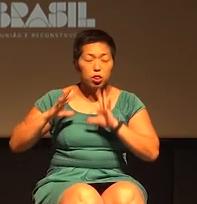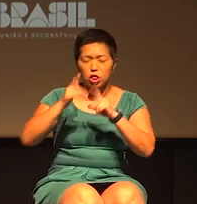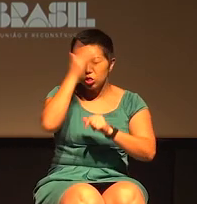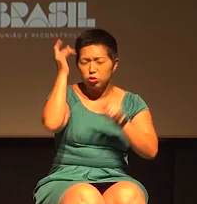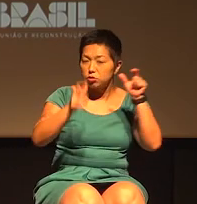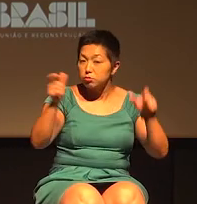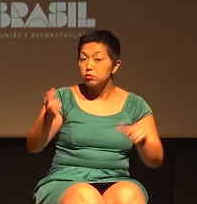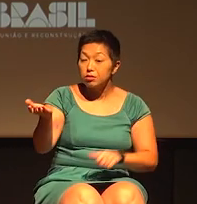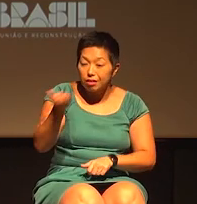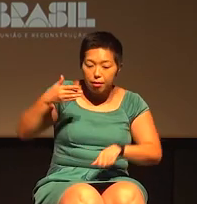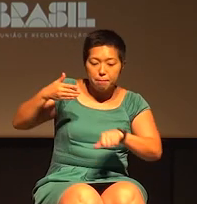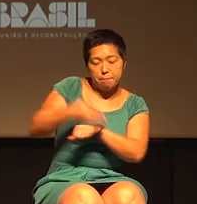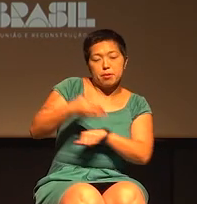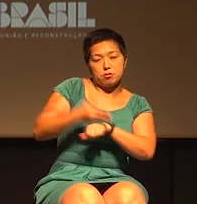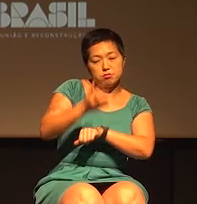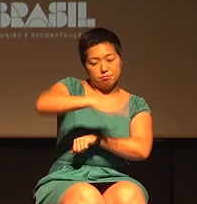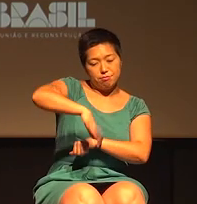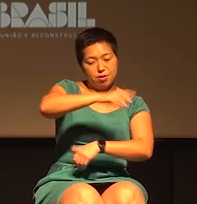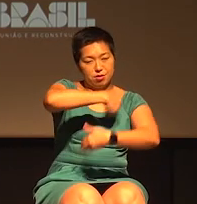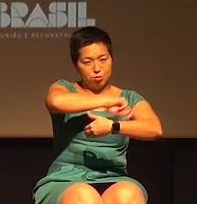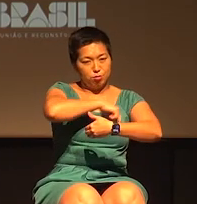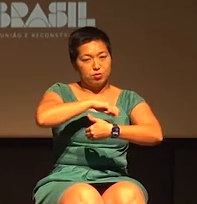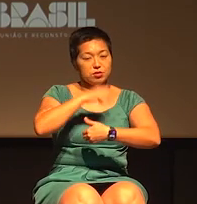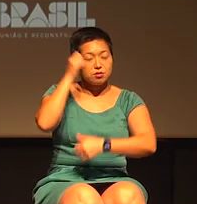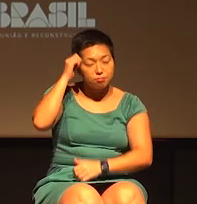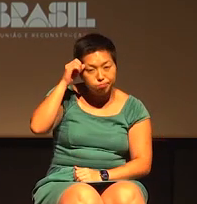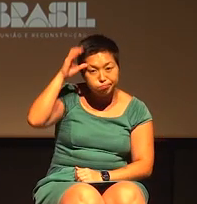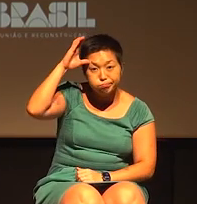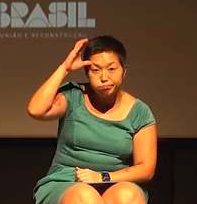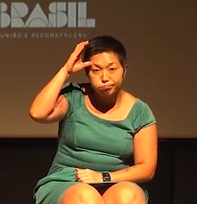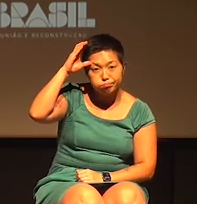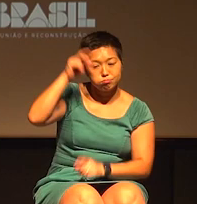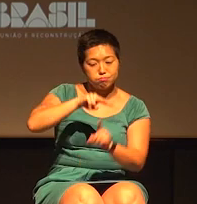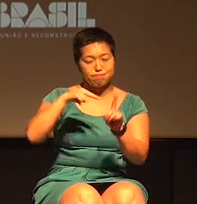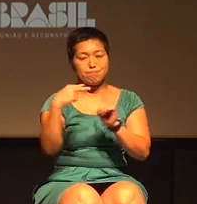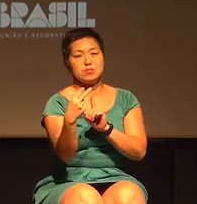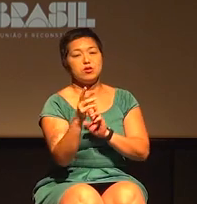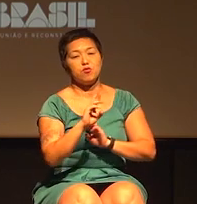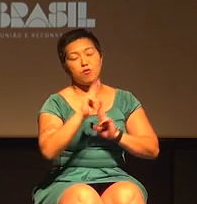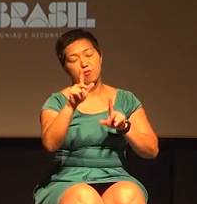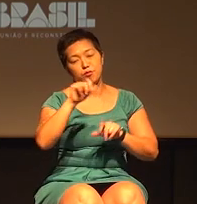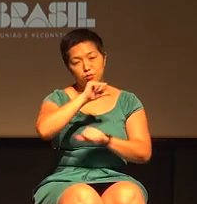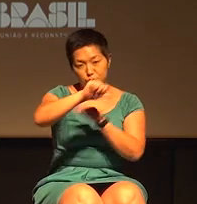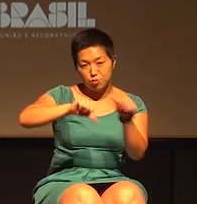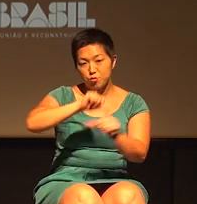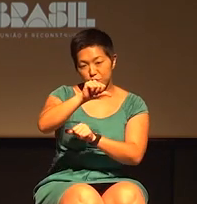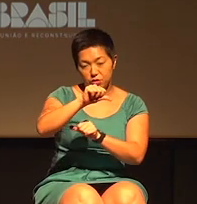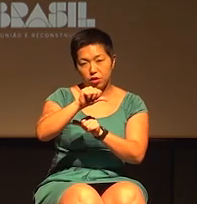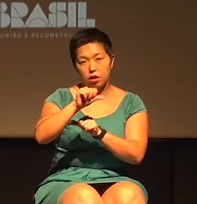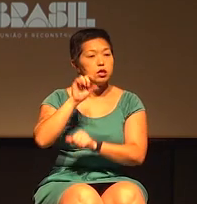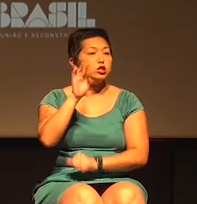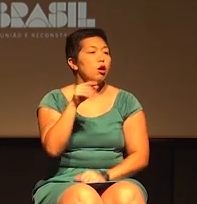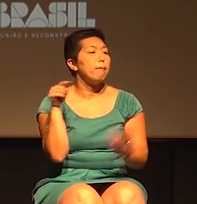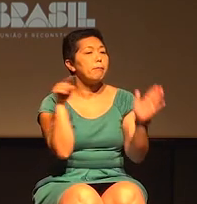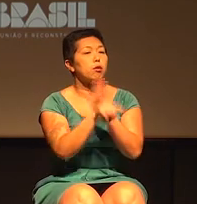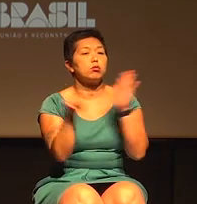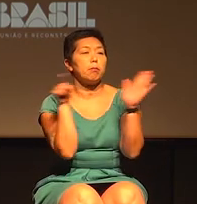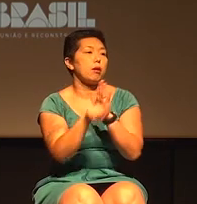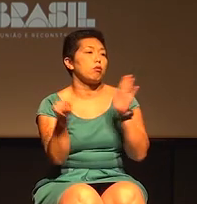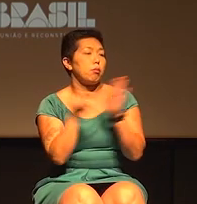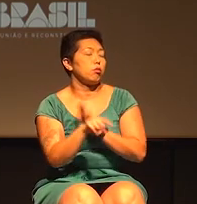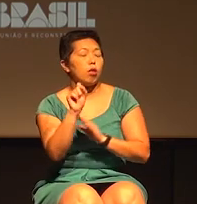querem estar dentro das cozinhas para ter um olhar diferente não deixem só eles perguntando o que que é isso dentro